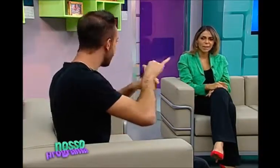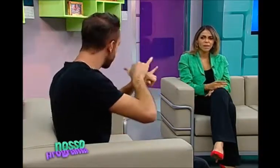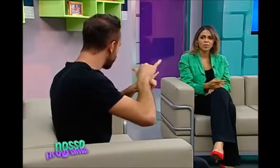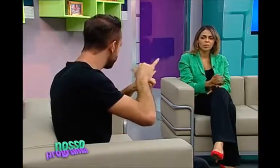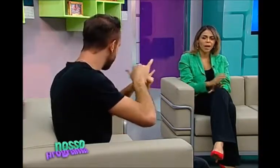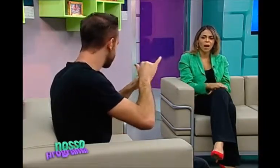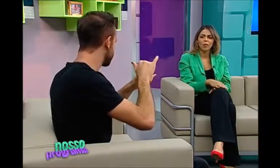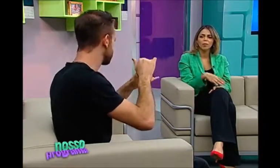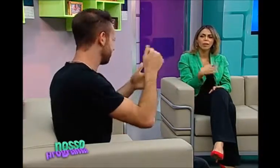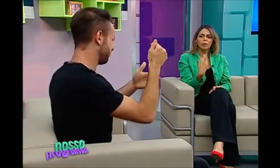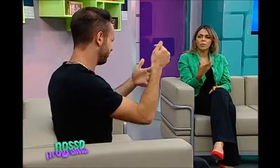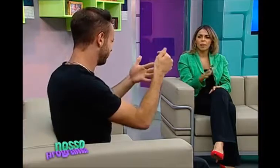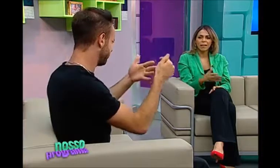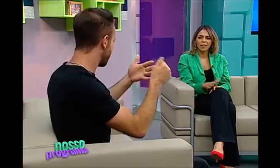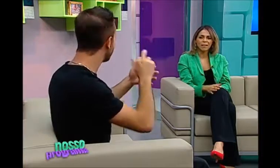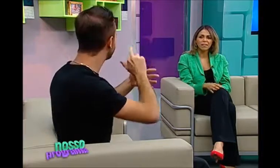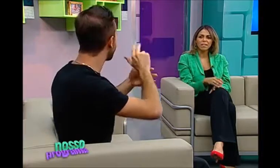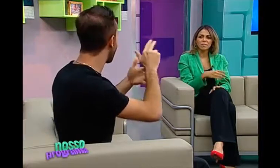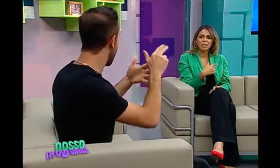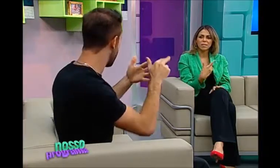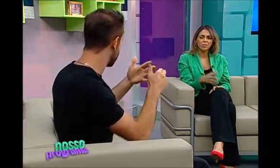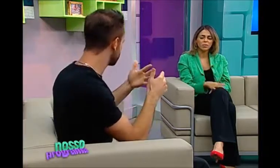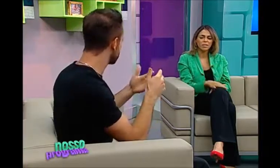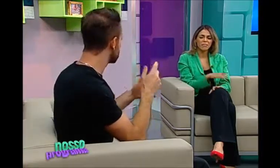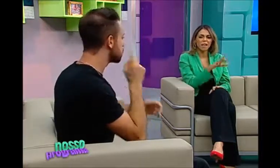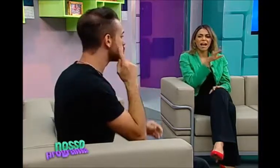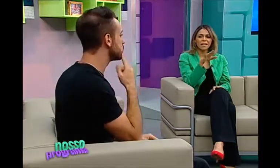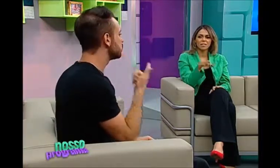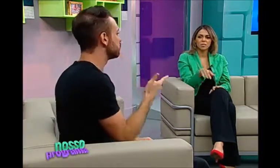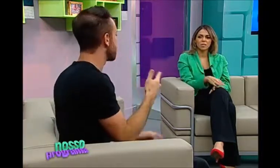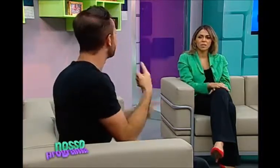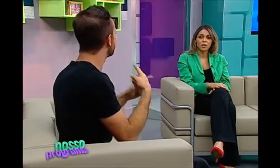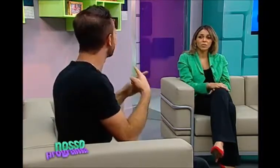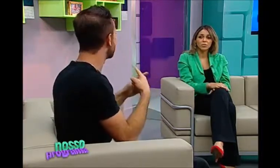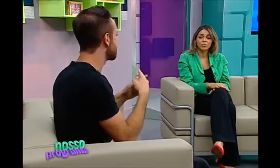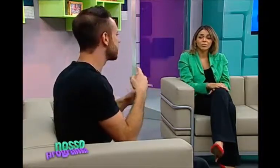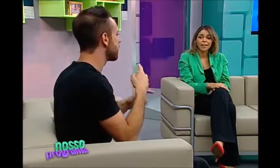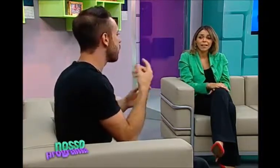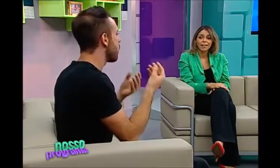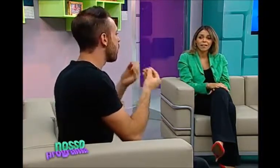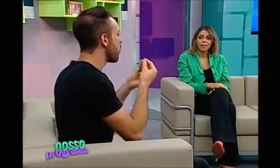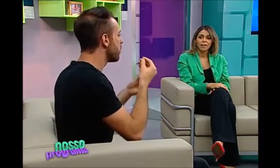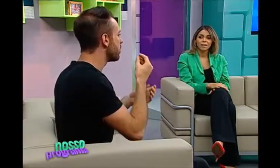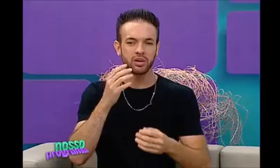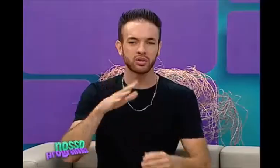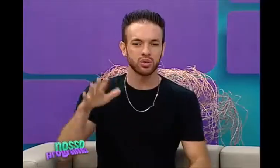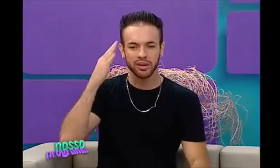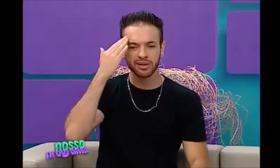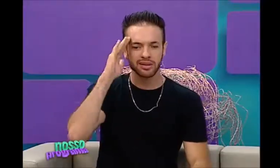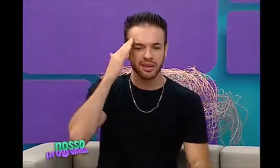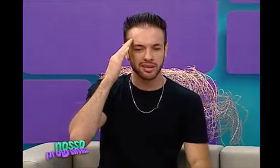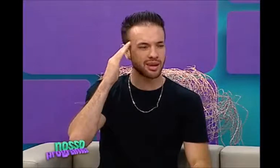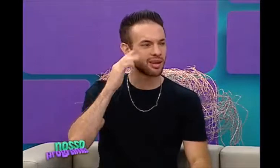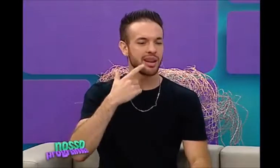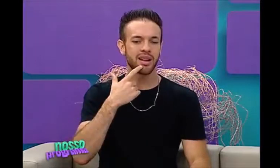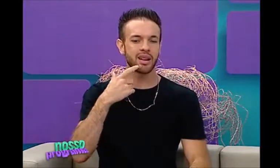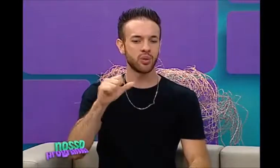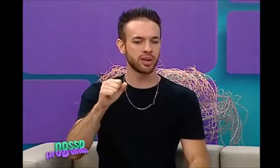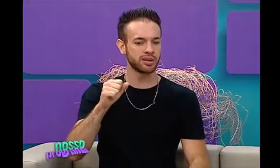tem um jornal, propaganda, explica tudo, tem várias coisas. Agora o surdo não tem, sabe? Como é que ele vai entender o que está